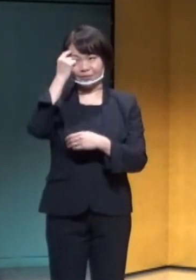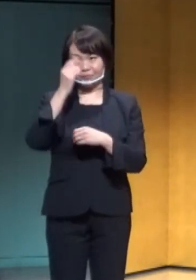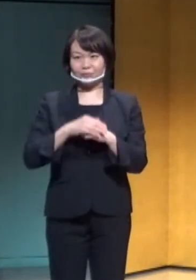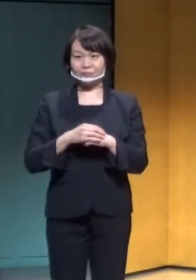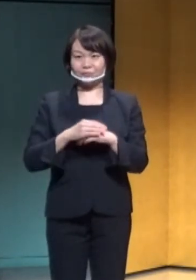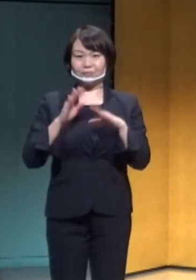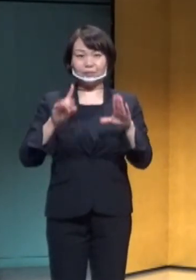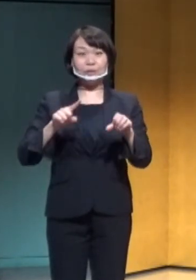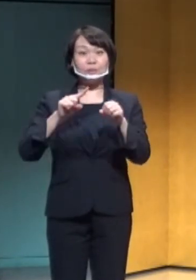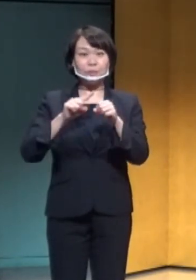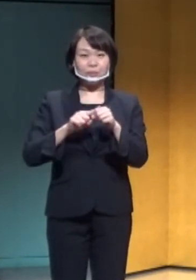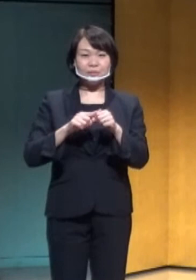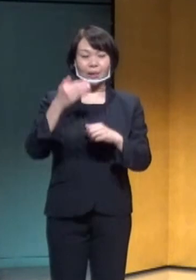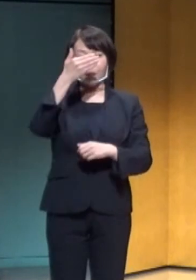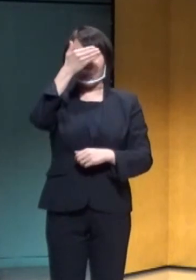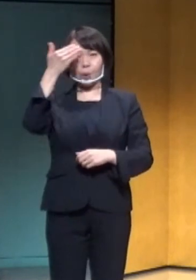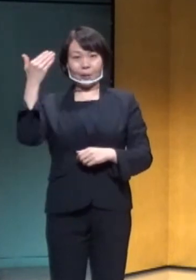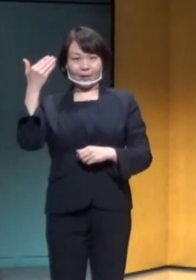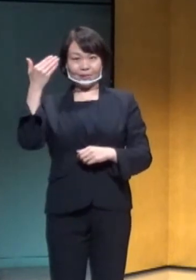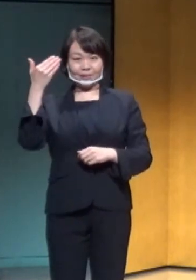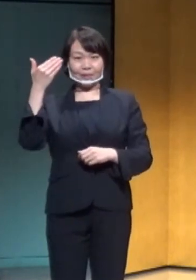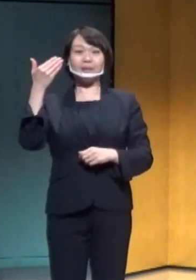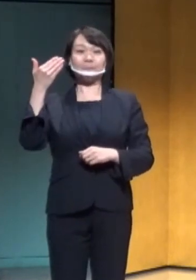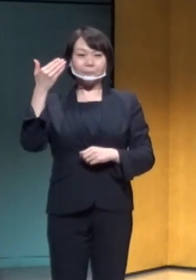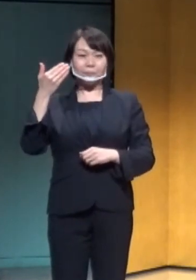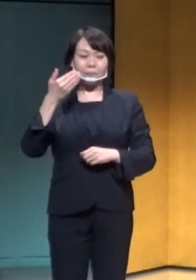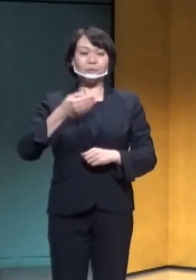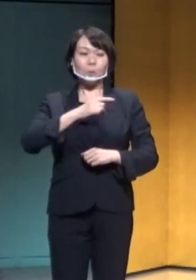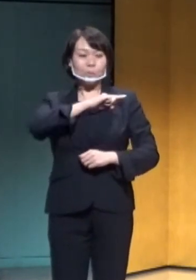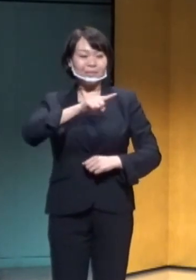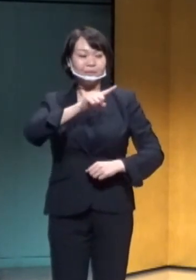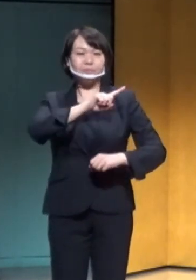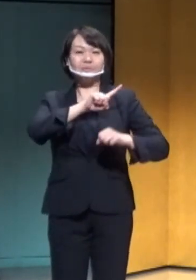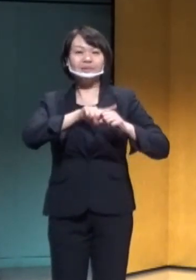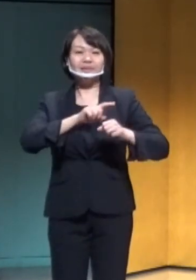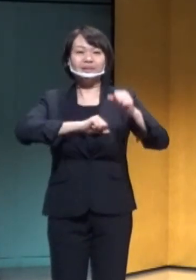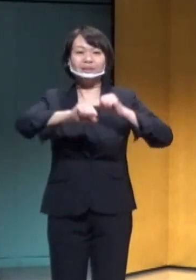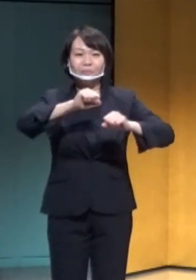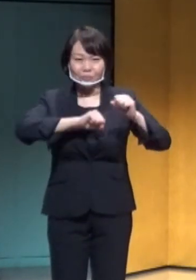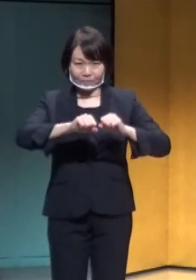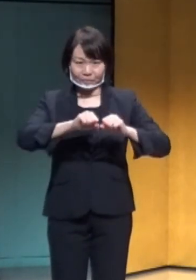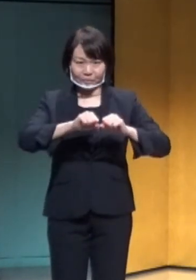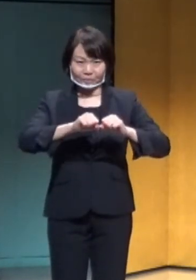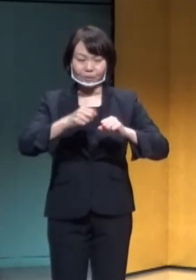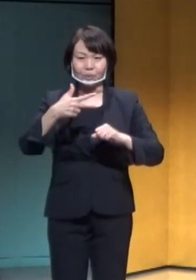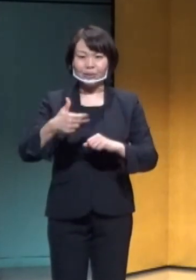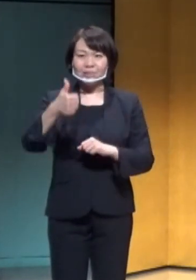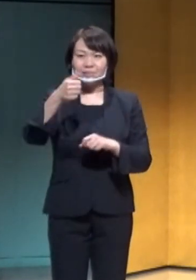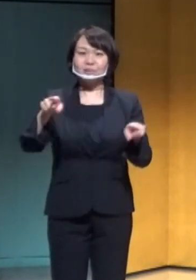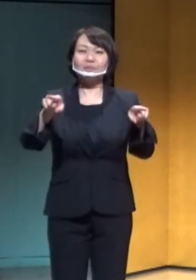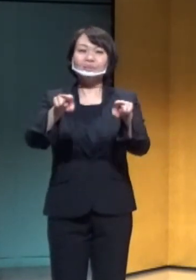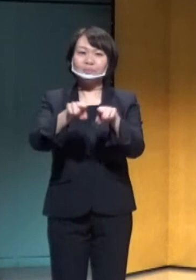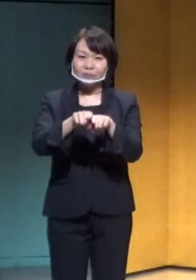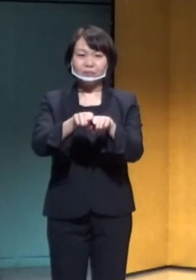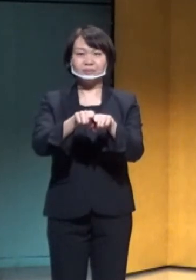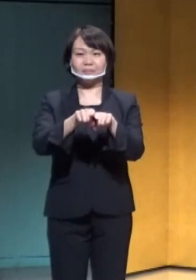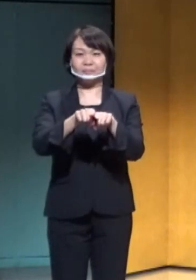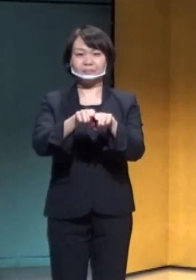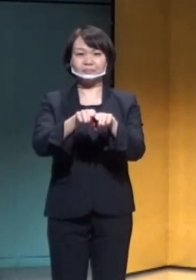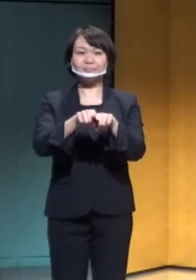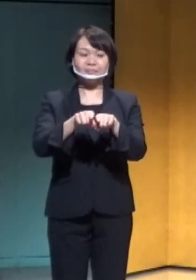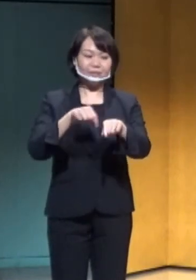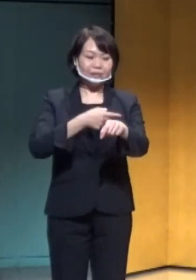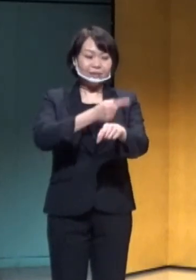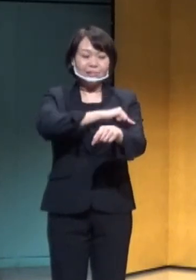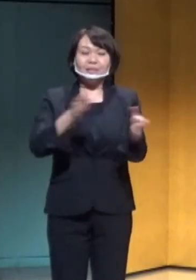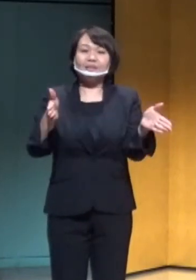を若さと、そしてポテンシャルの高い富士見市を星野市長を中心に関係各位の皆様方が一致団結